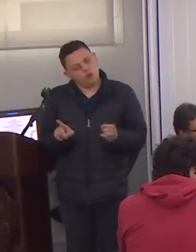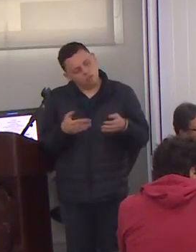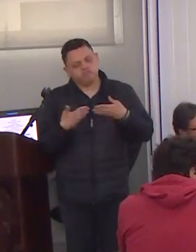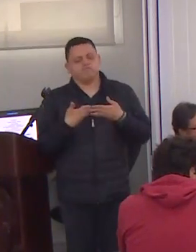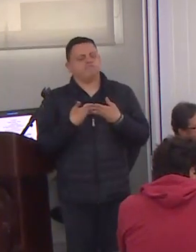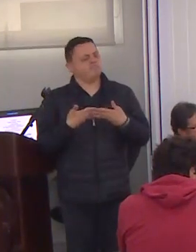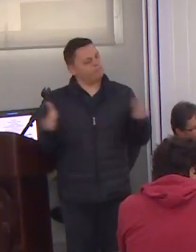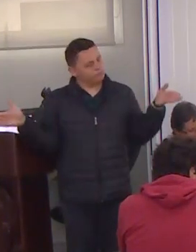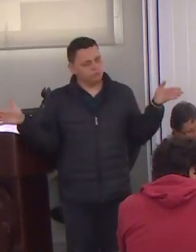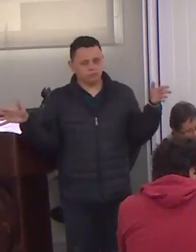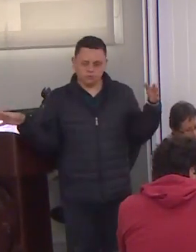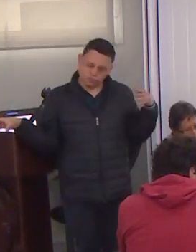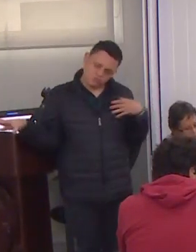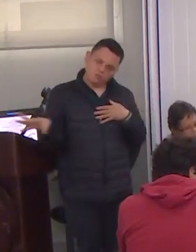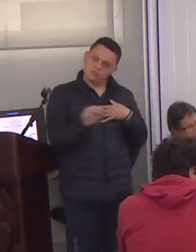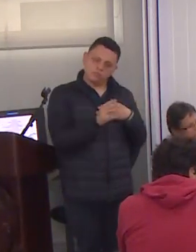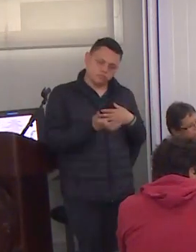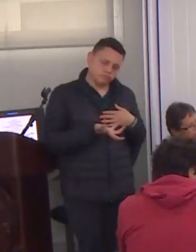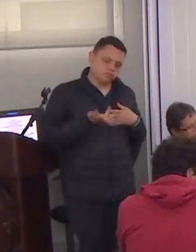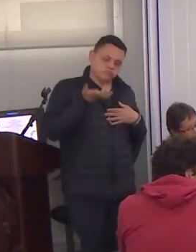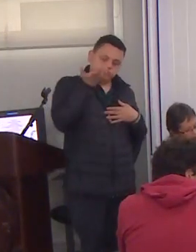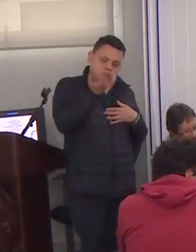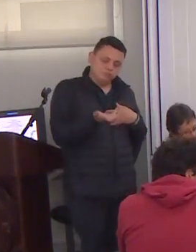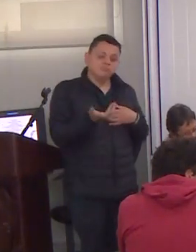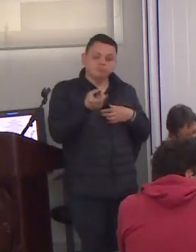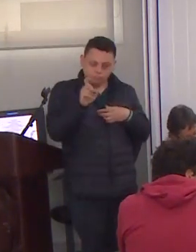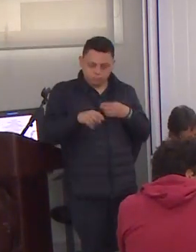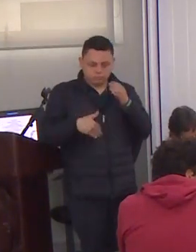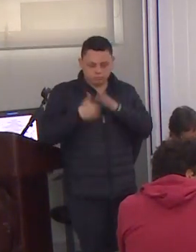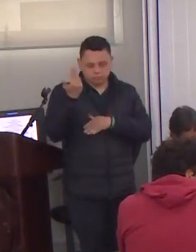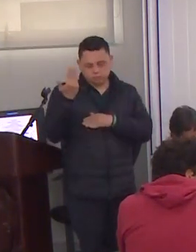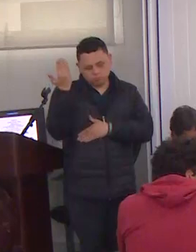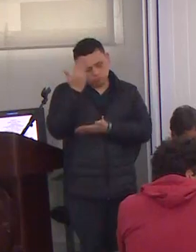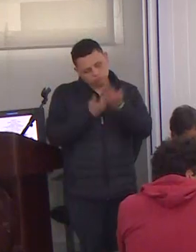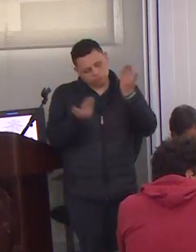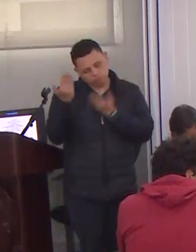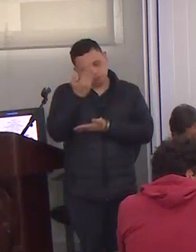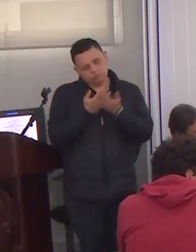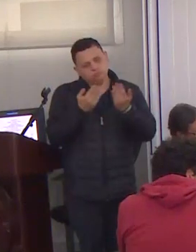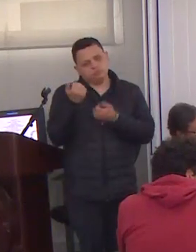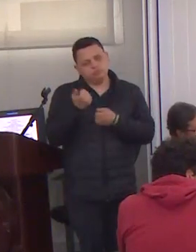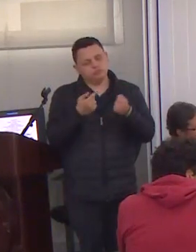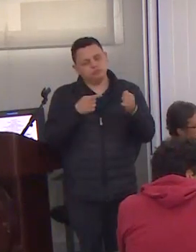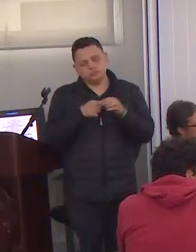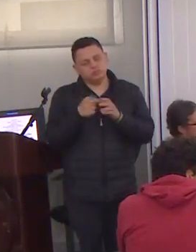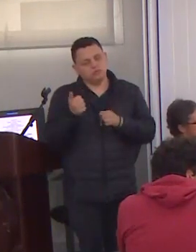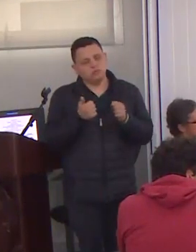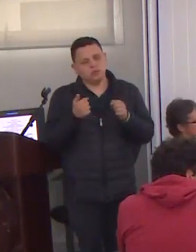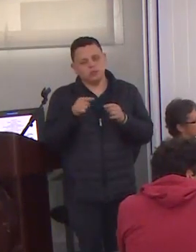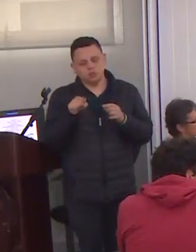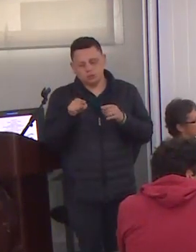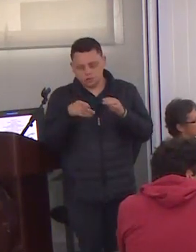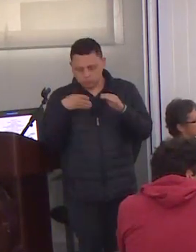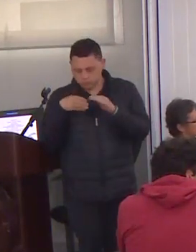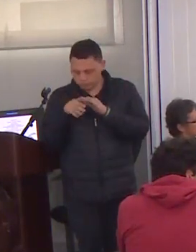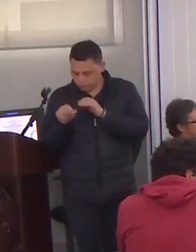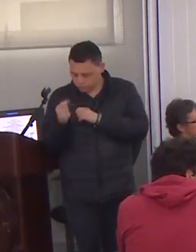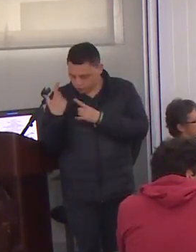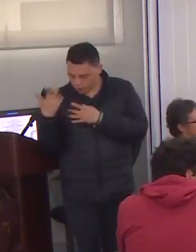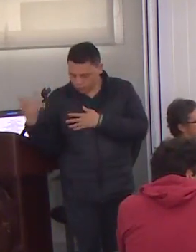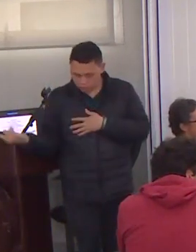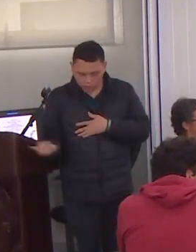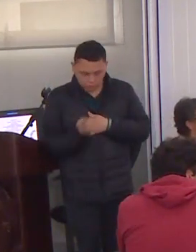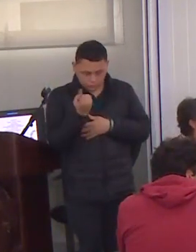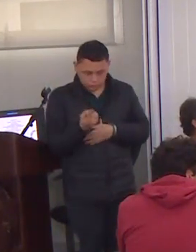y desde ahí vienen precisamente los análisis y entraríamos con algo y es entender todas esas